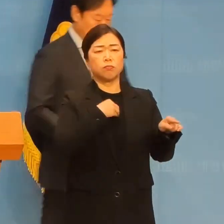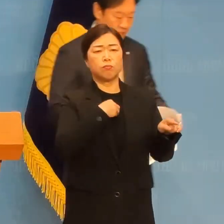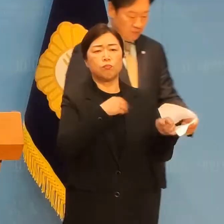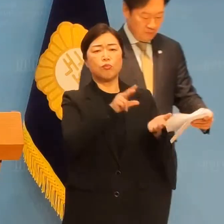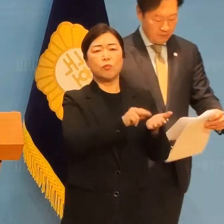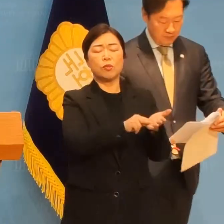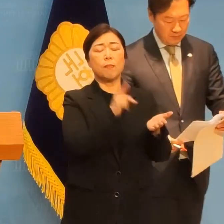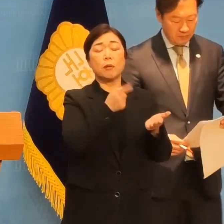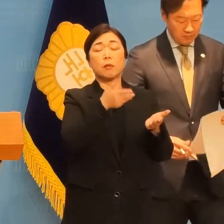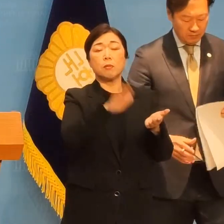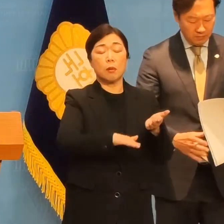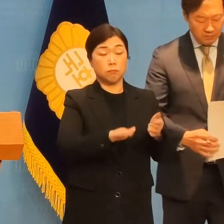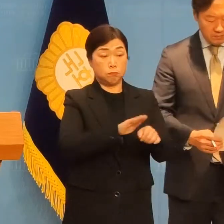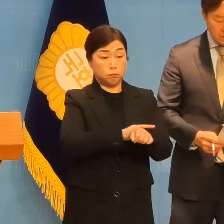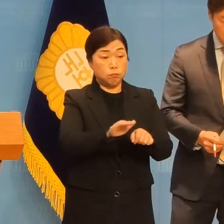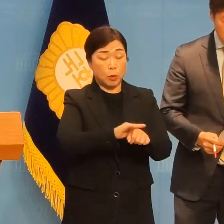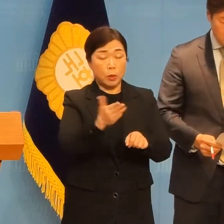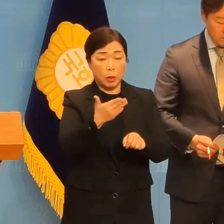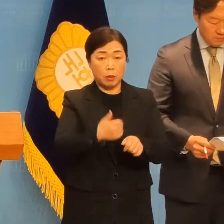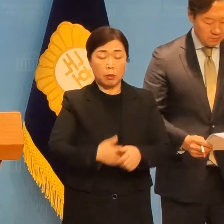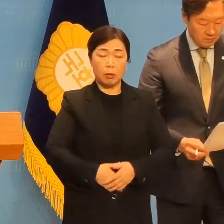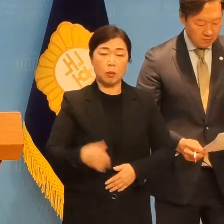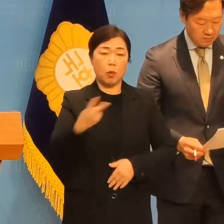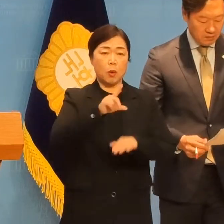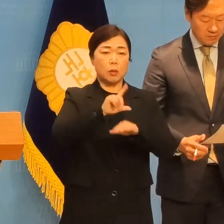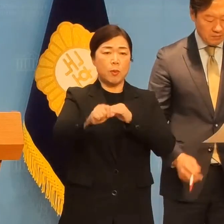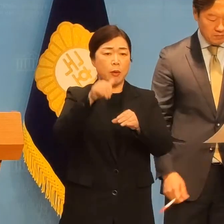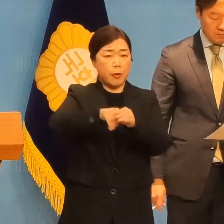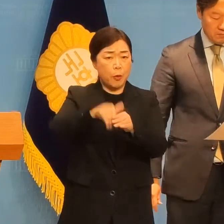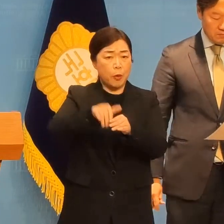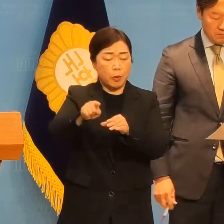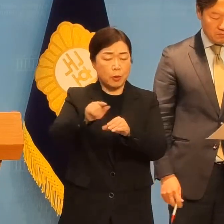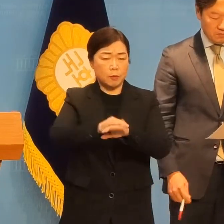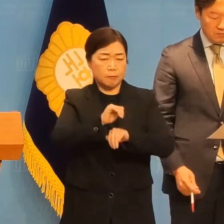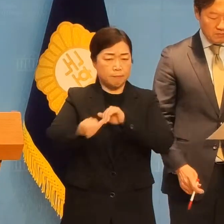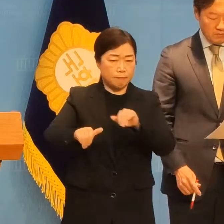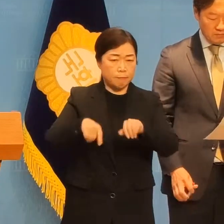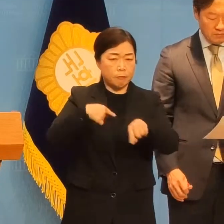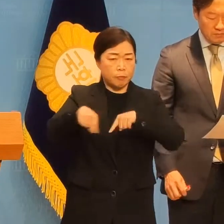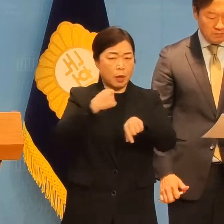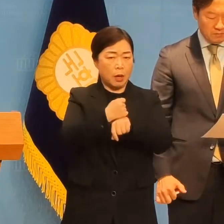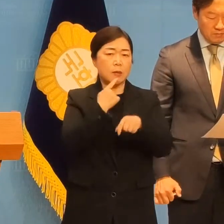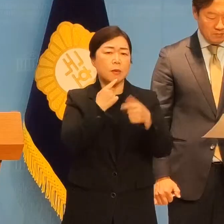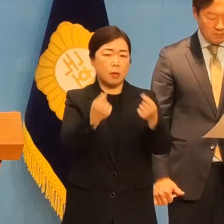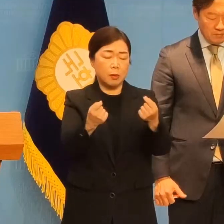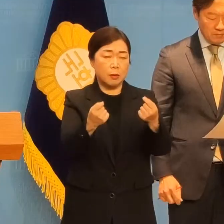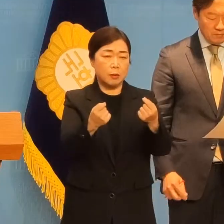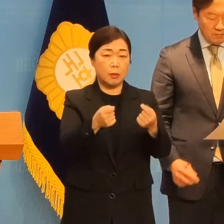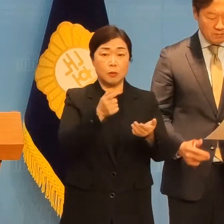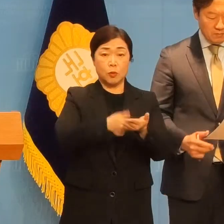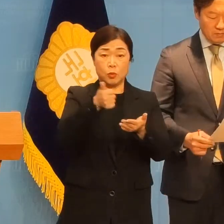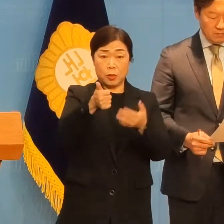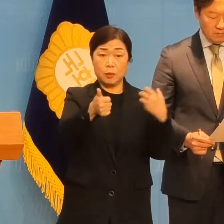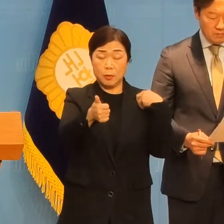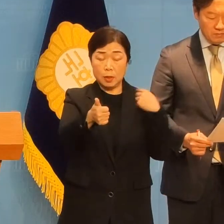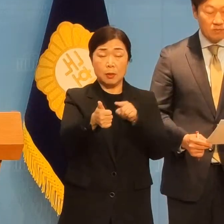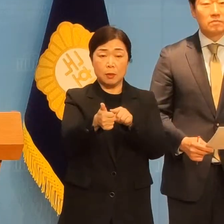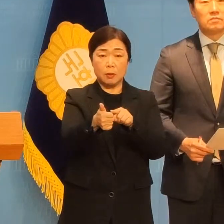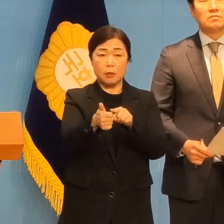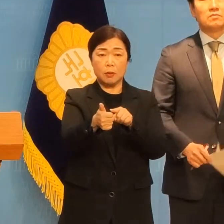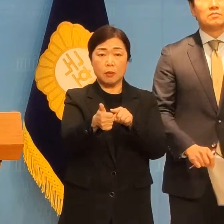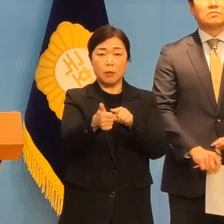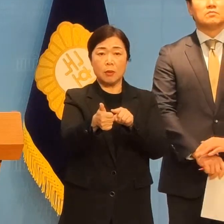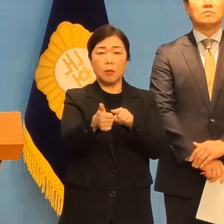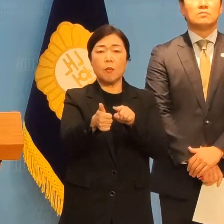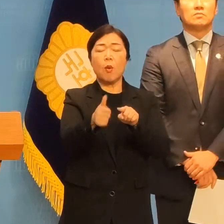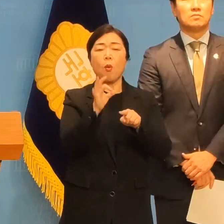지방선거를 마치 버킷리스트 실현의 꽃놀이 패쯤으로 여기는 관종 총리가 오세훈 반대를